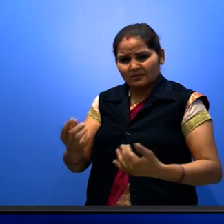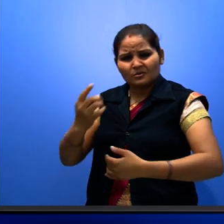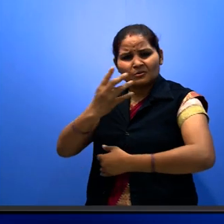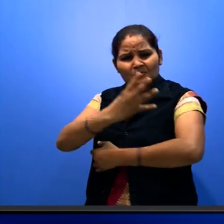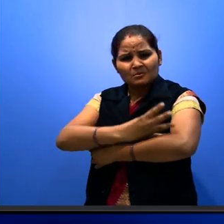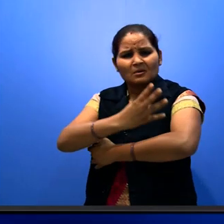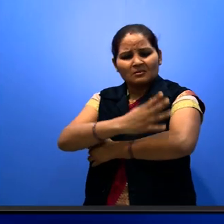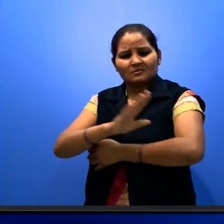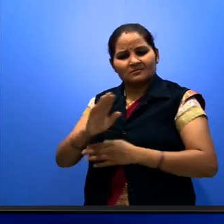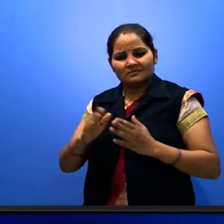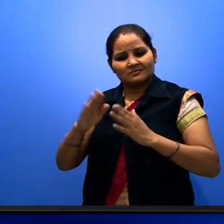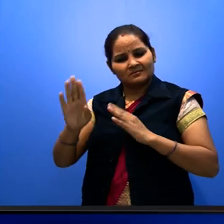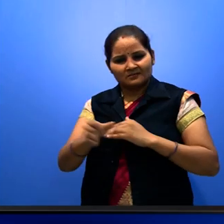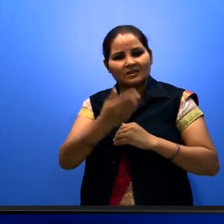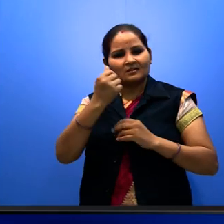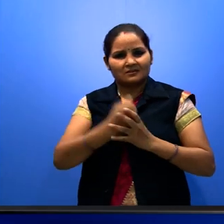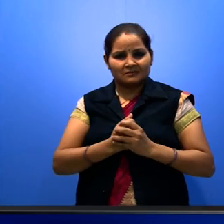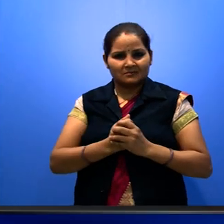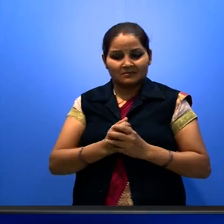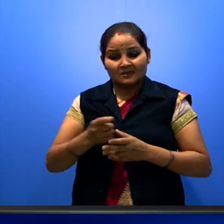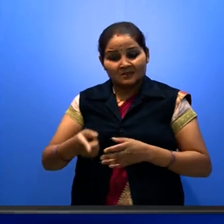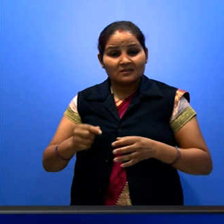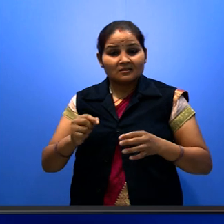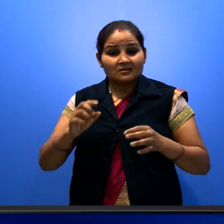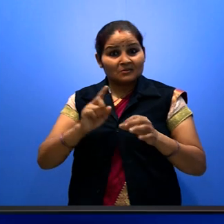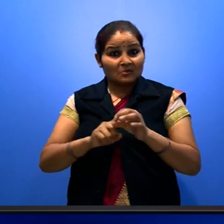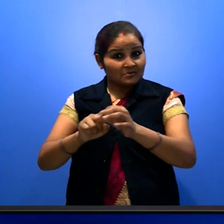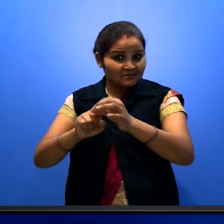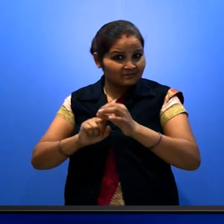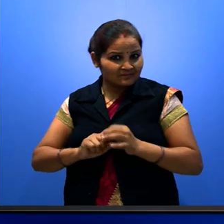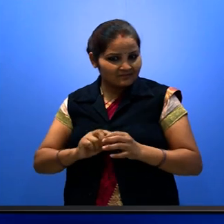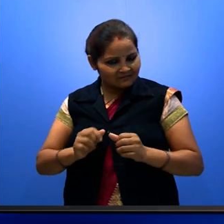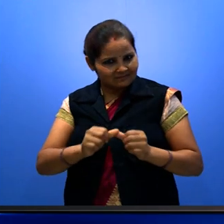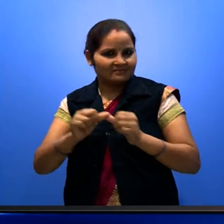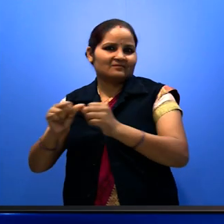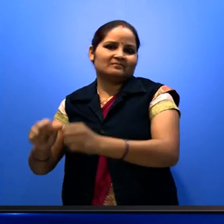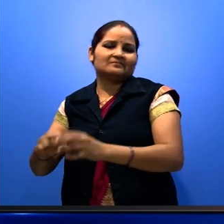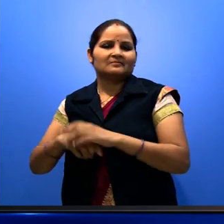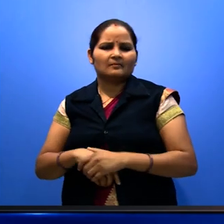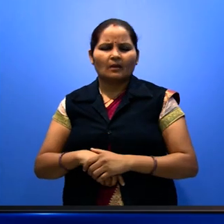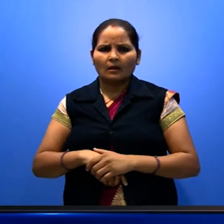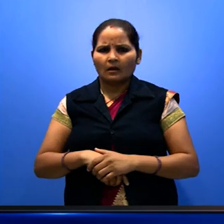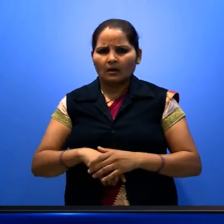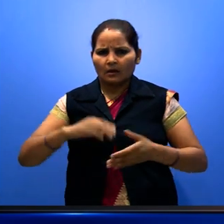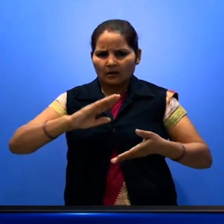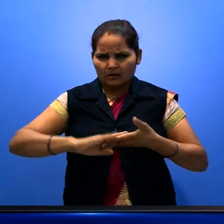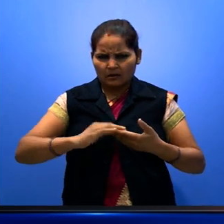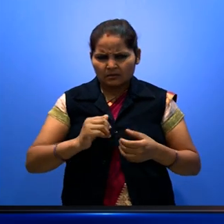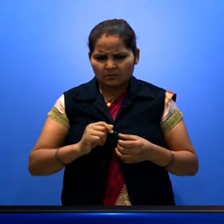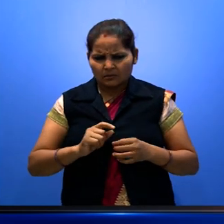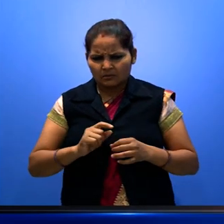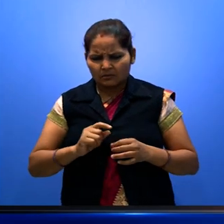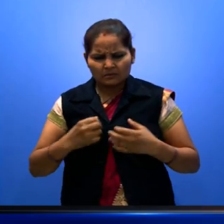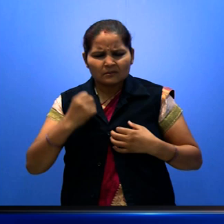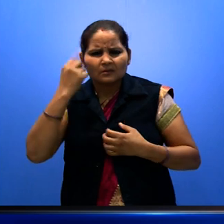से जा सकते हो, आपको प्रश्न का उत्तर मिल गया। राजा हैरान हो गया, बोला मैंने